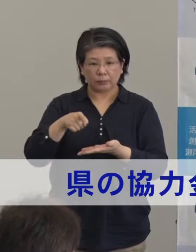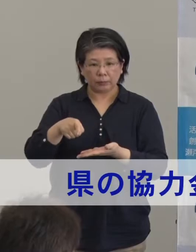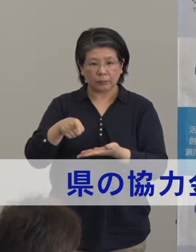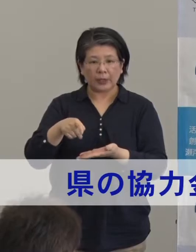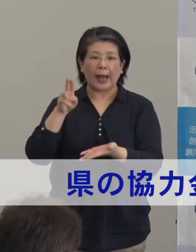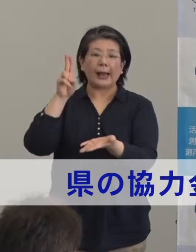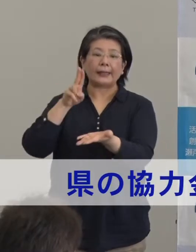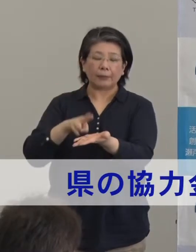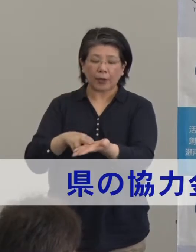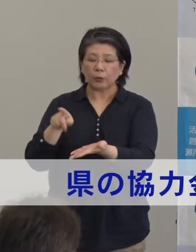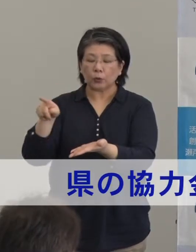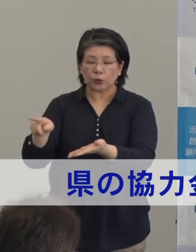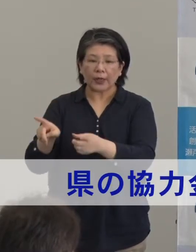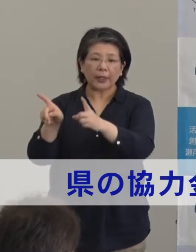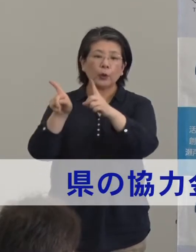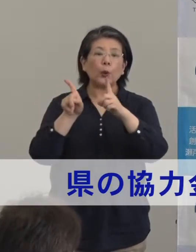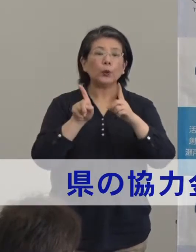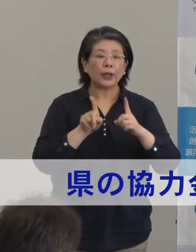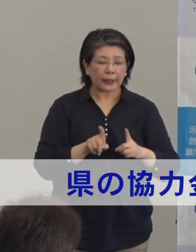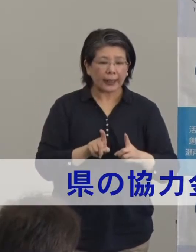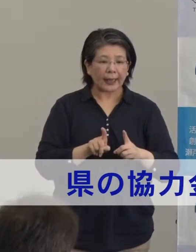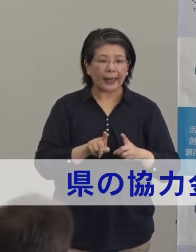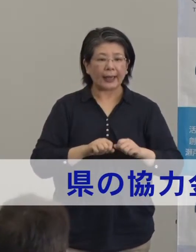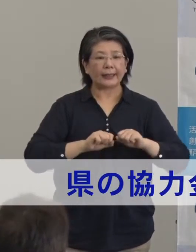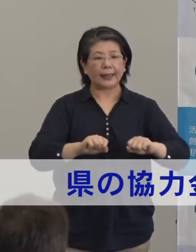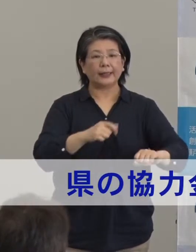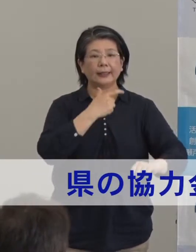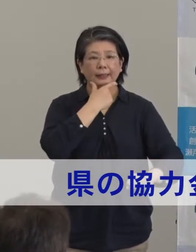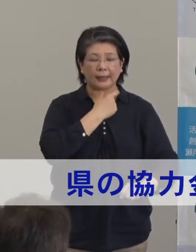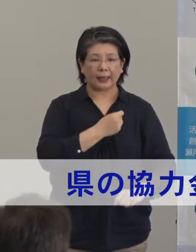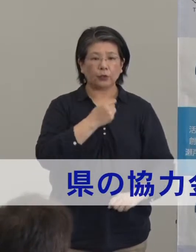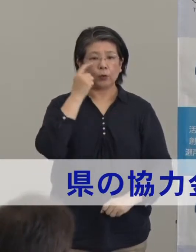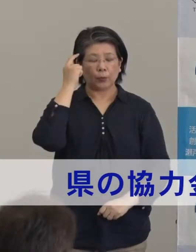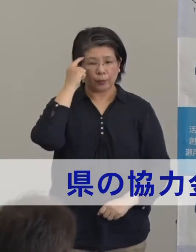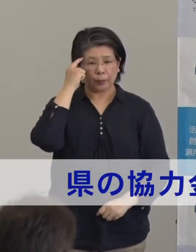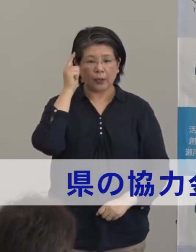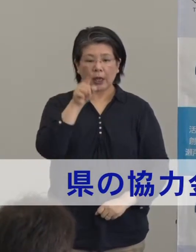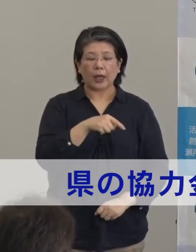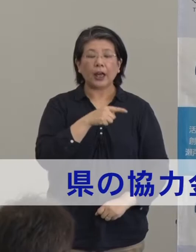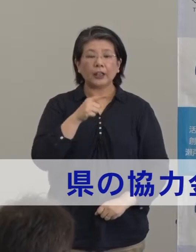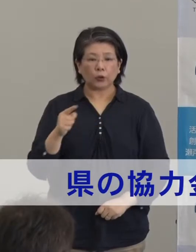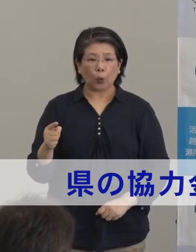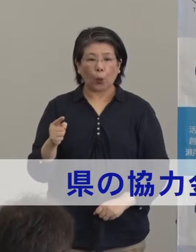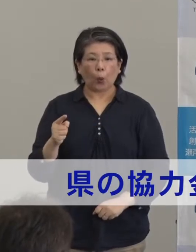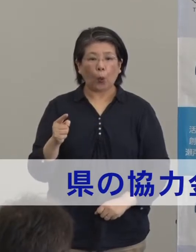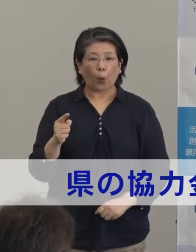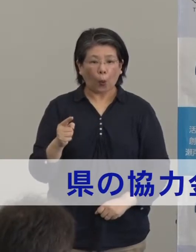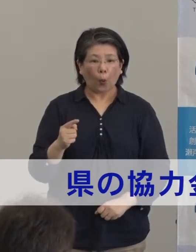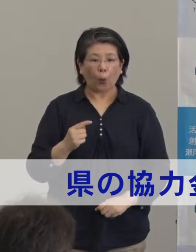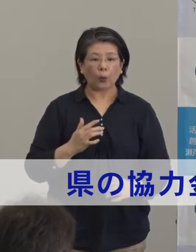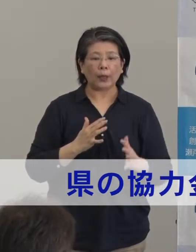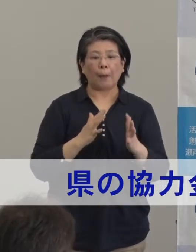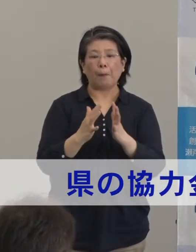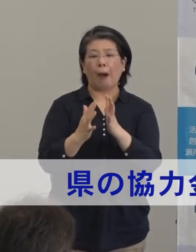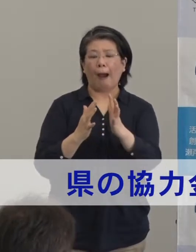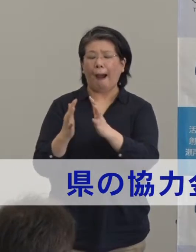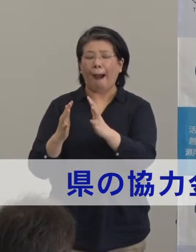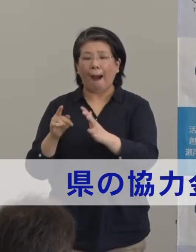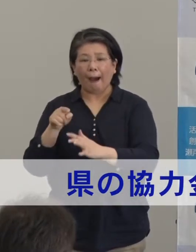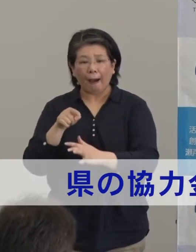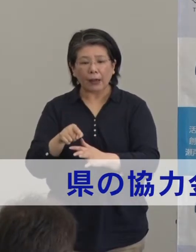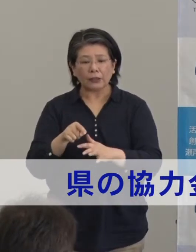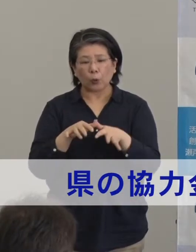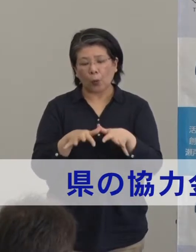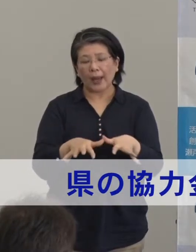いりたいというふうに考えておるところでございます。また、人の移動制限等におきまして、特に大きな影響を与え